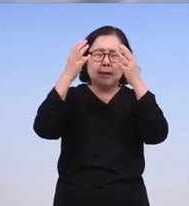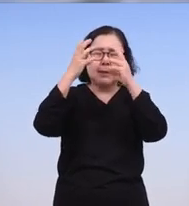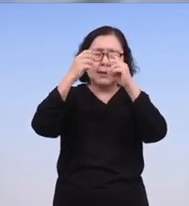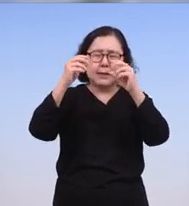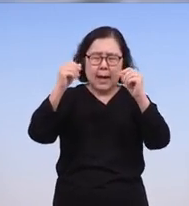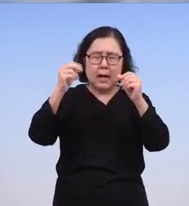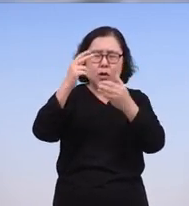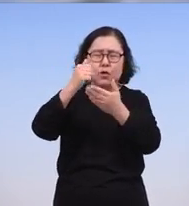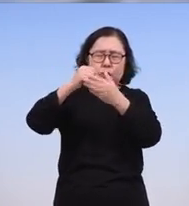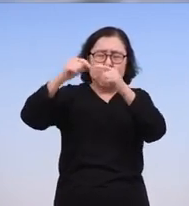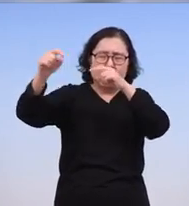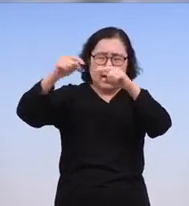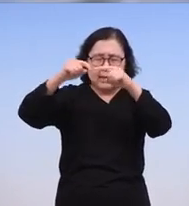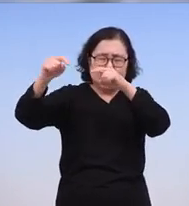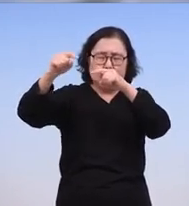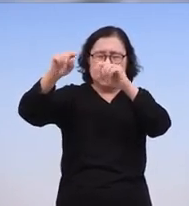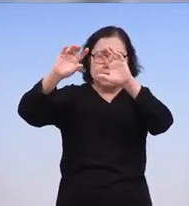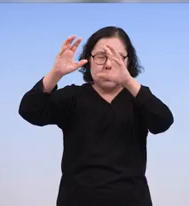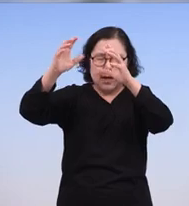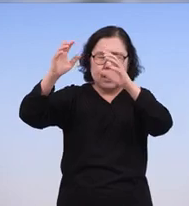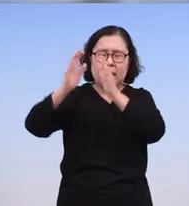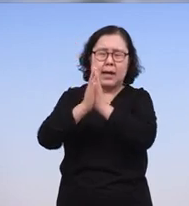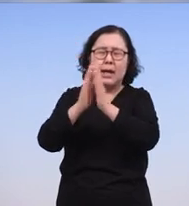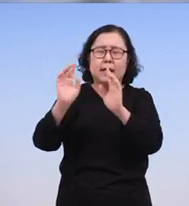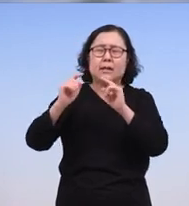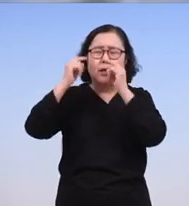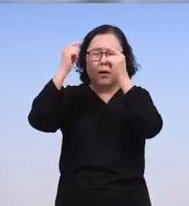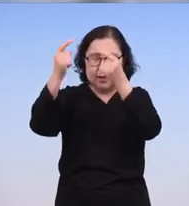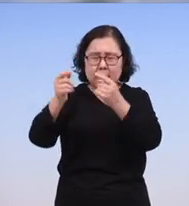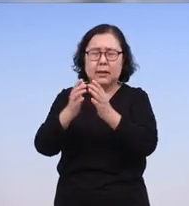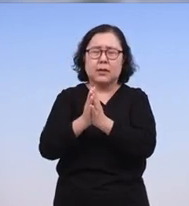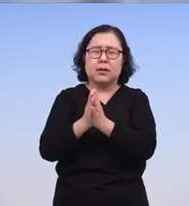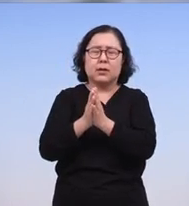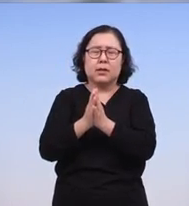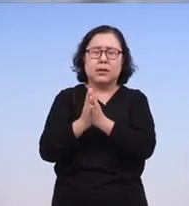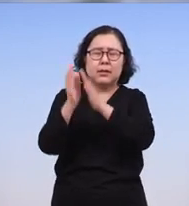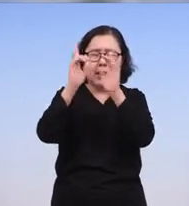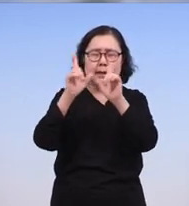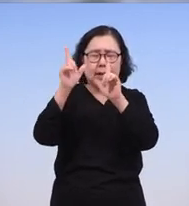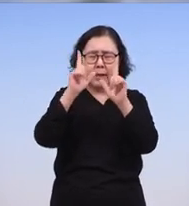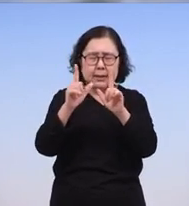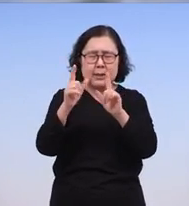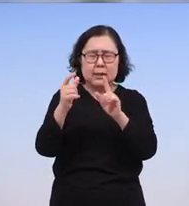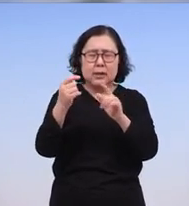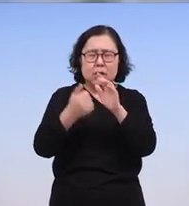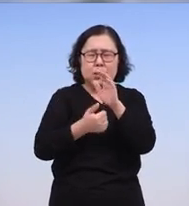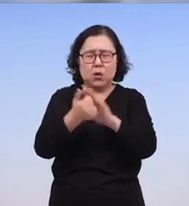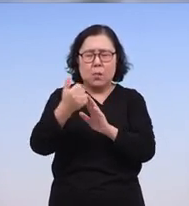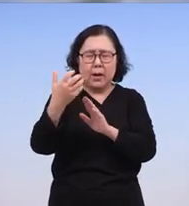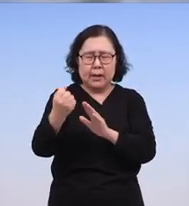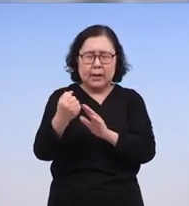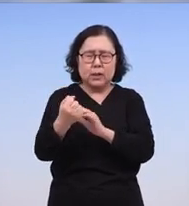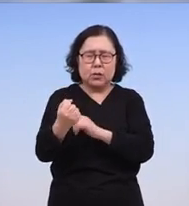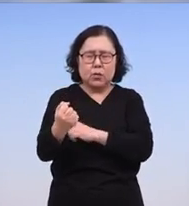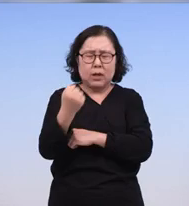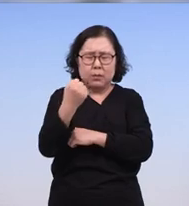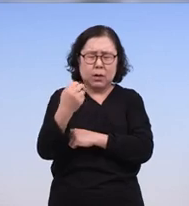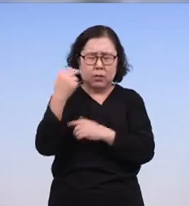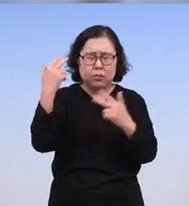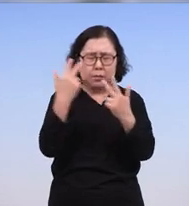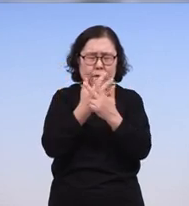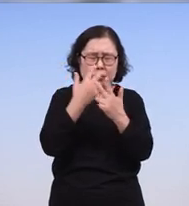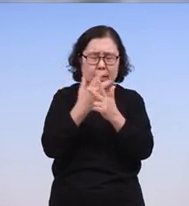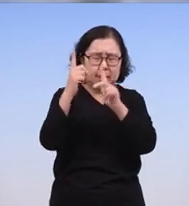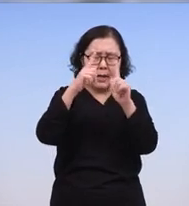주님 다스리시는 그 나라, 그 은혜를 누리며 산다는 이 소망을 가지고 그렇게 힘을 얻어 이번 한 주를